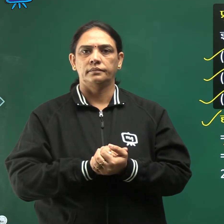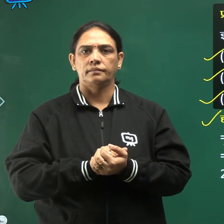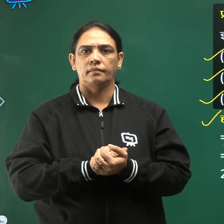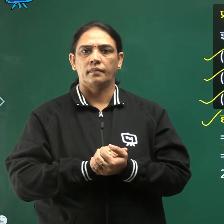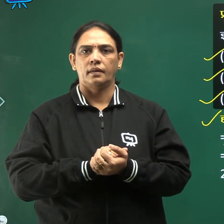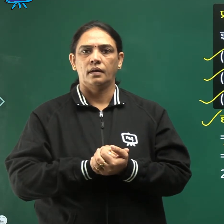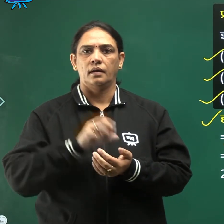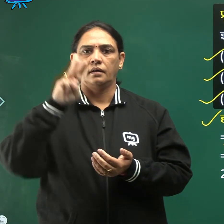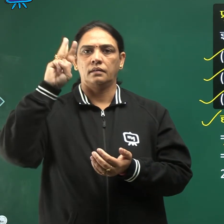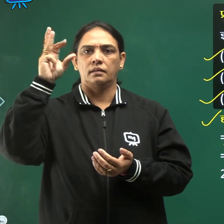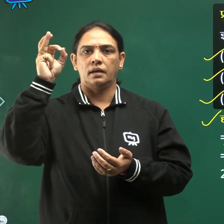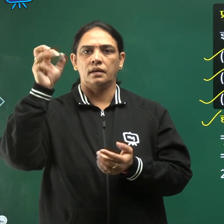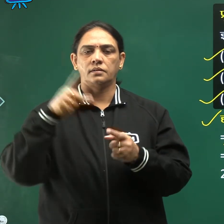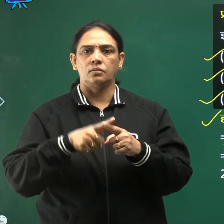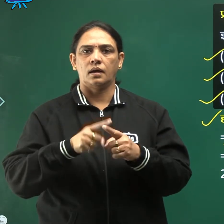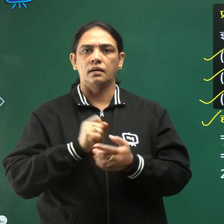30 गुणा